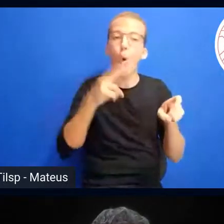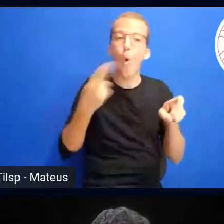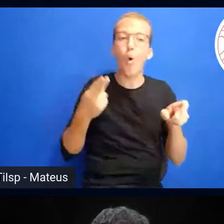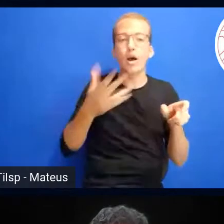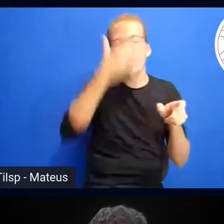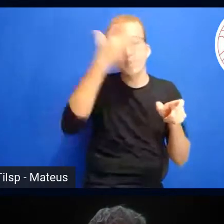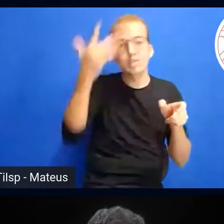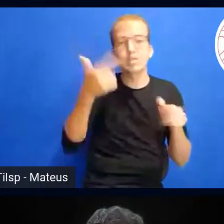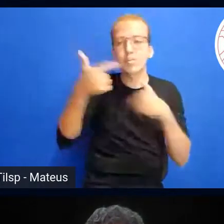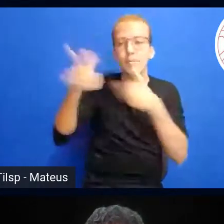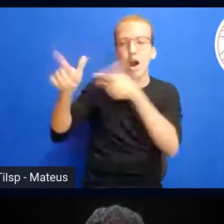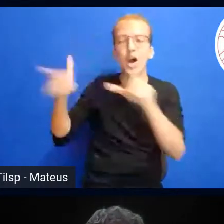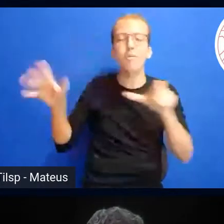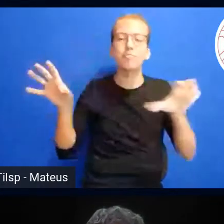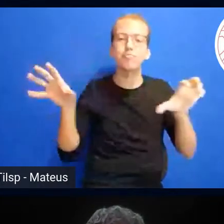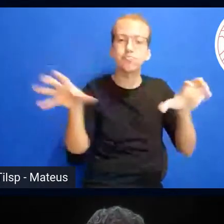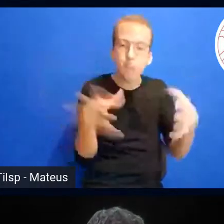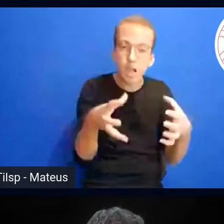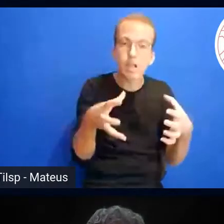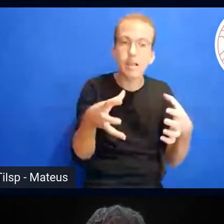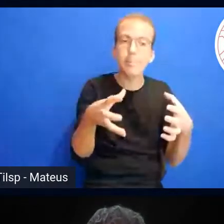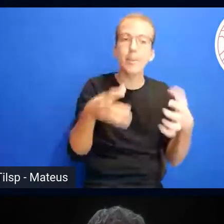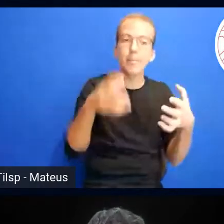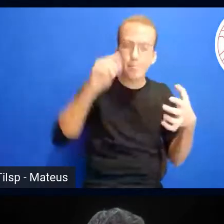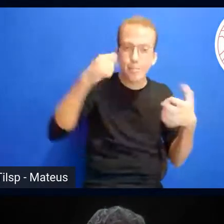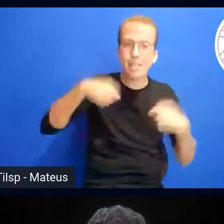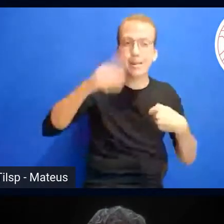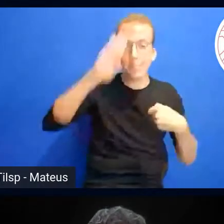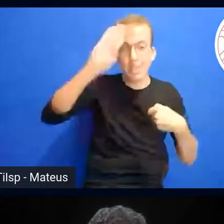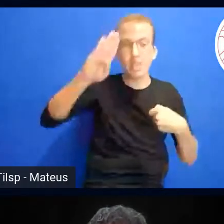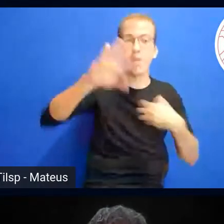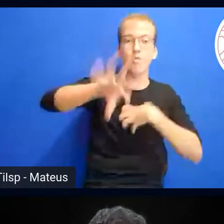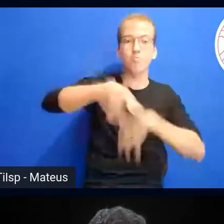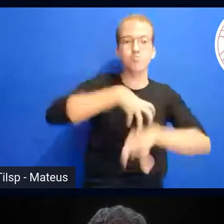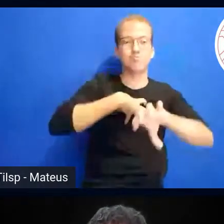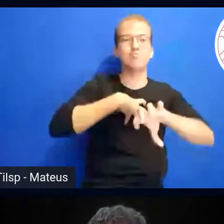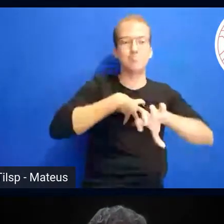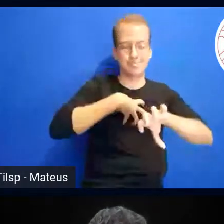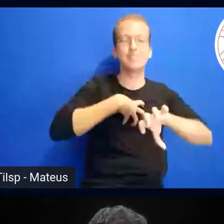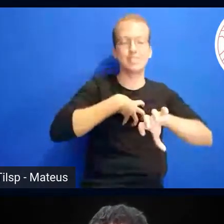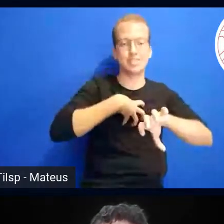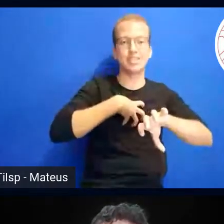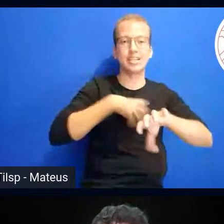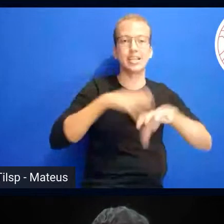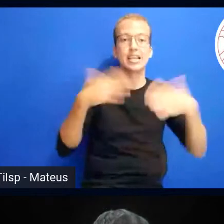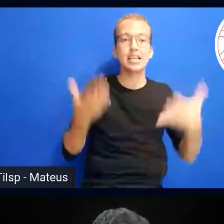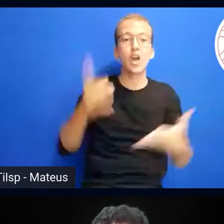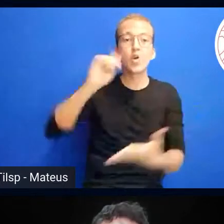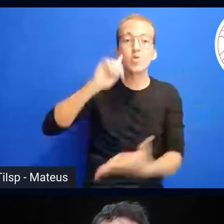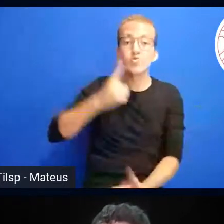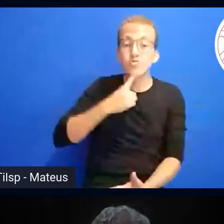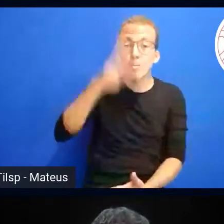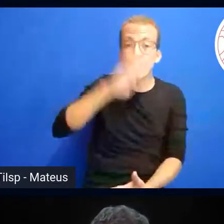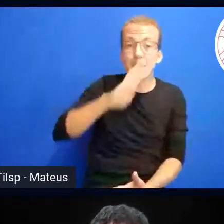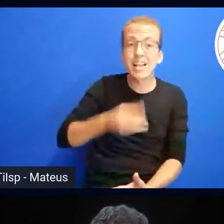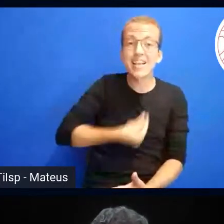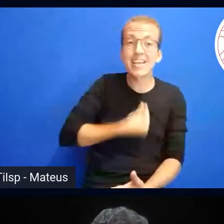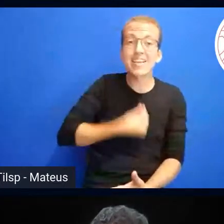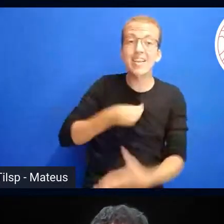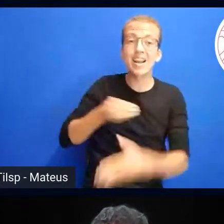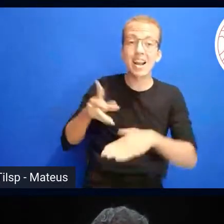Então, os surdos brasileiros lá de Boa Vista, eles acolhem como se fossem família a esses surdos